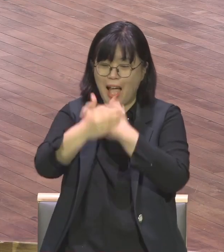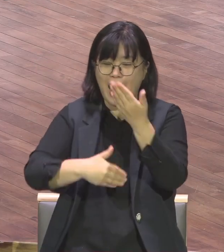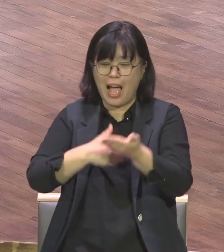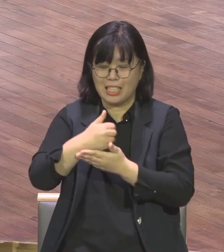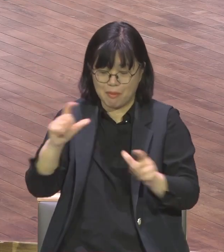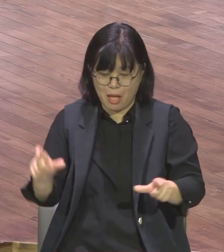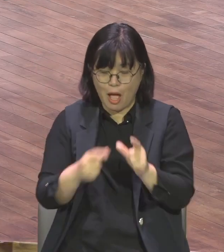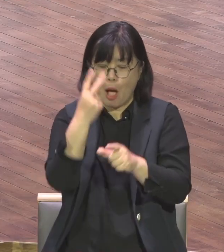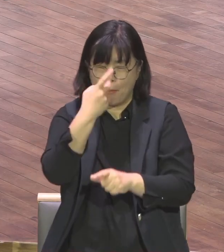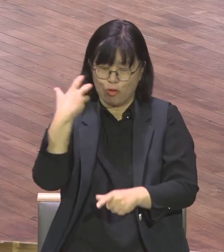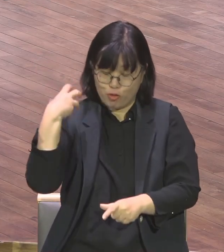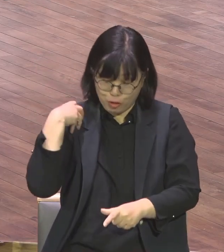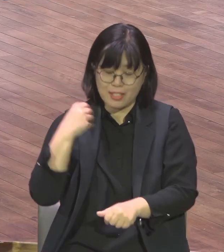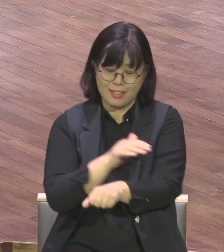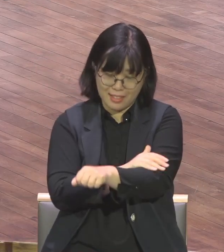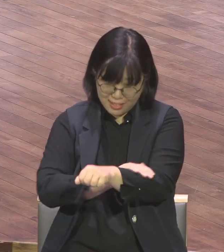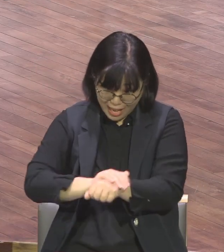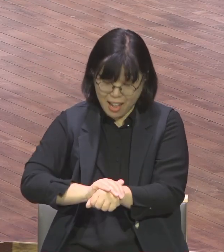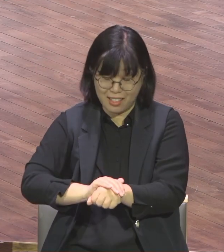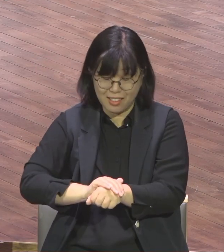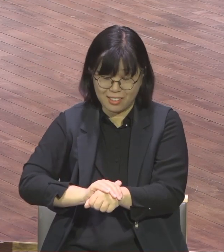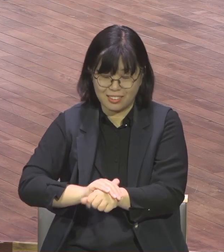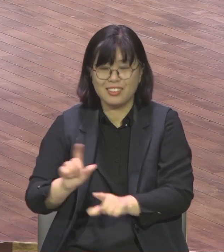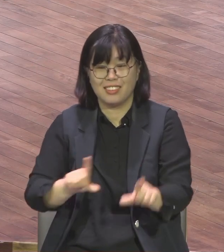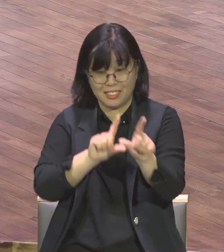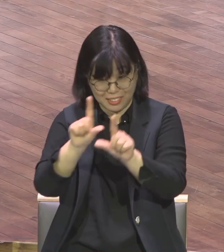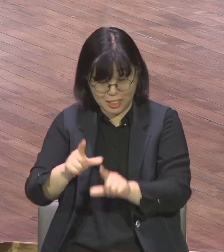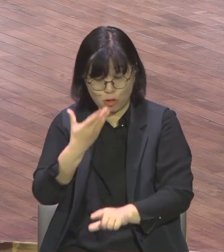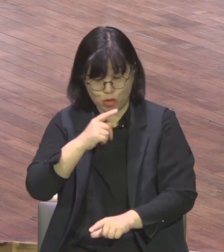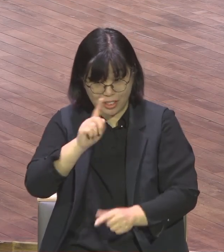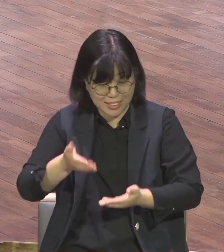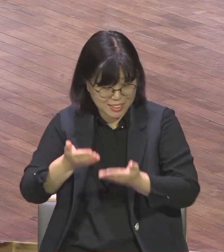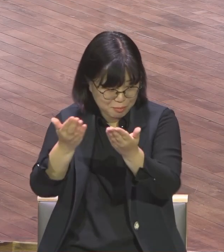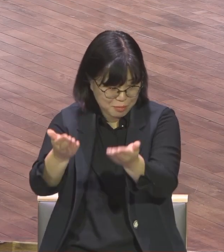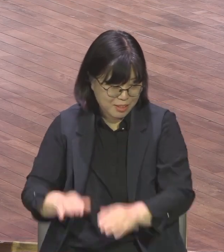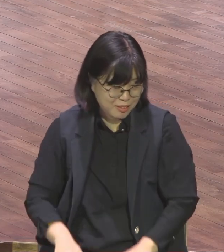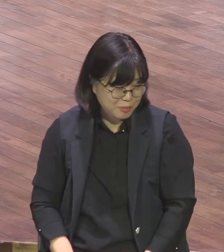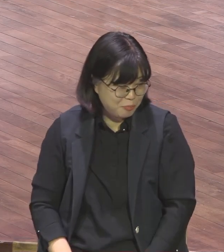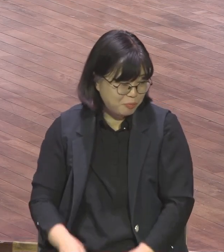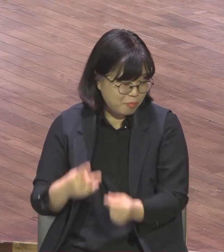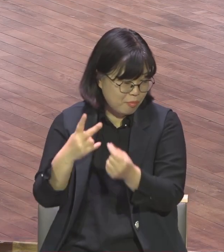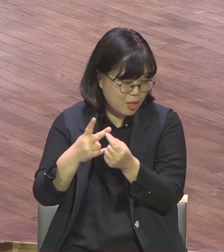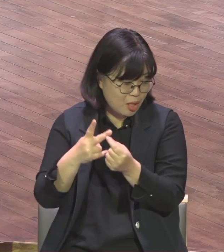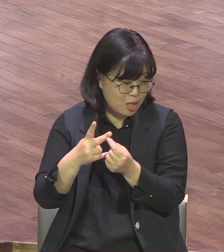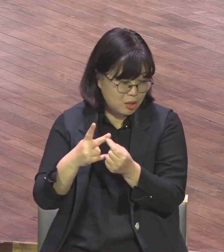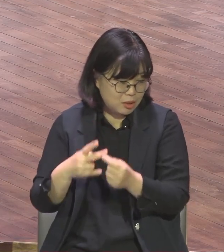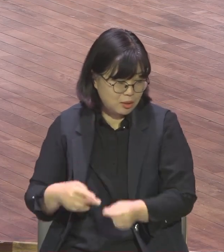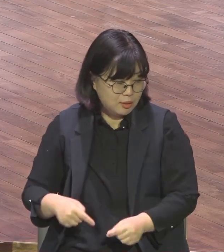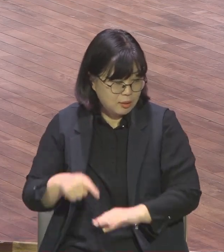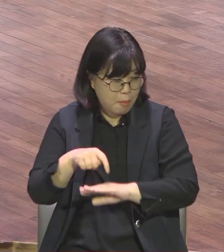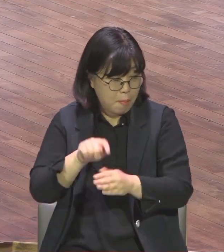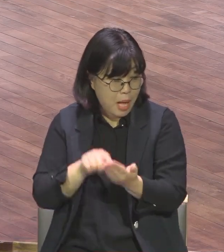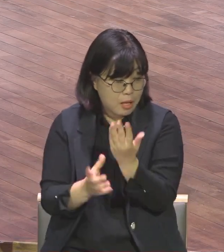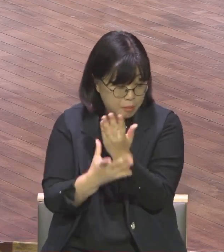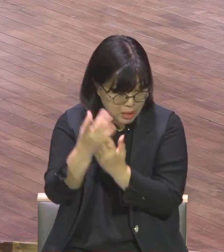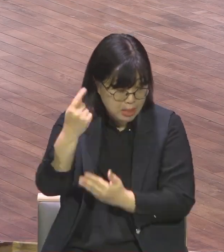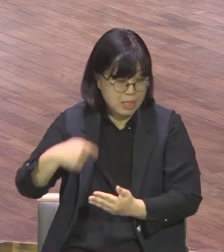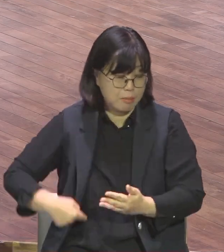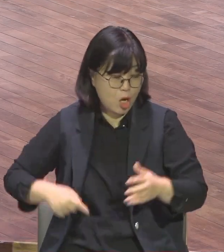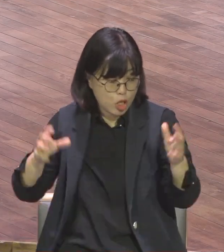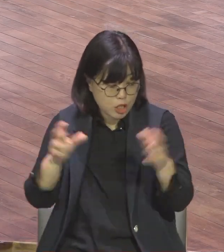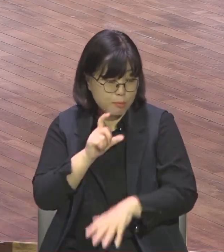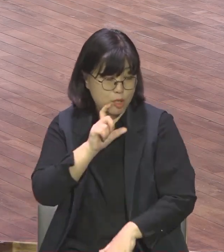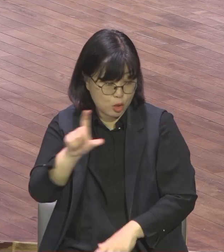호초보합니다. 두 번째로 일심전심 지속의 신앙생활입니다. 자 12절로 14절을 봅니다.